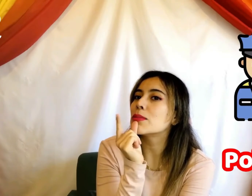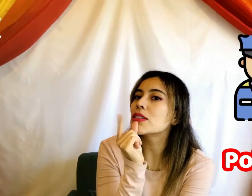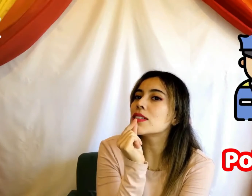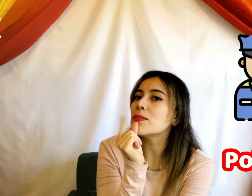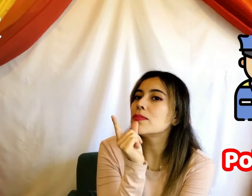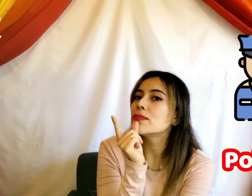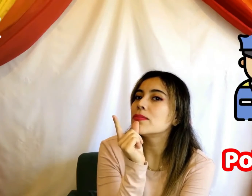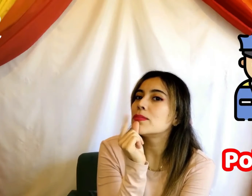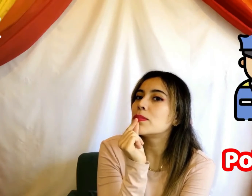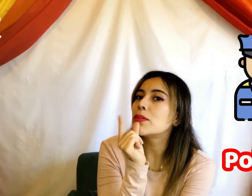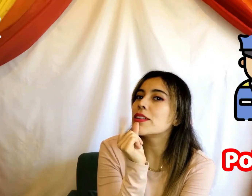así. Policía.